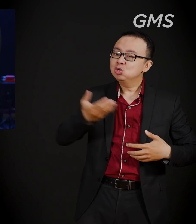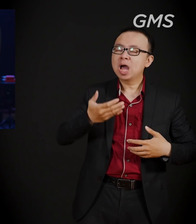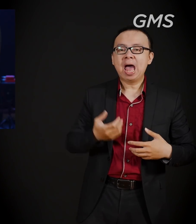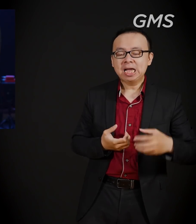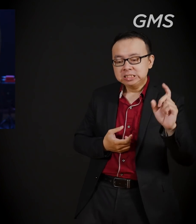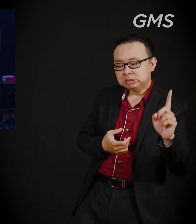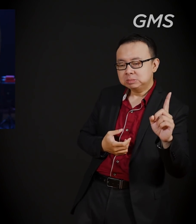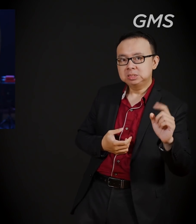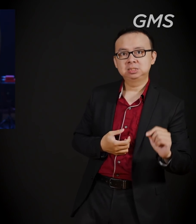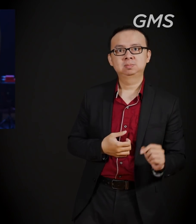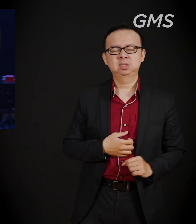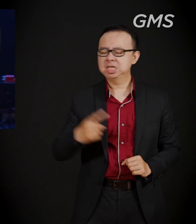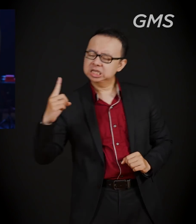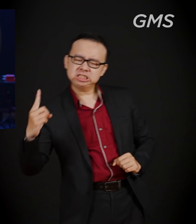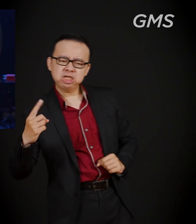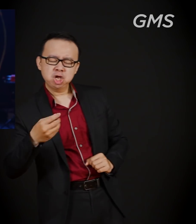Cuman bisa nanti,